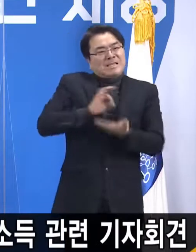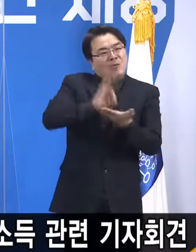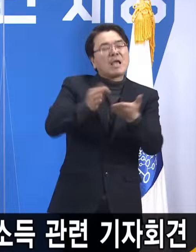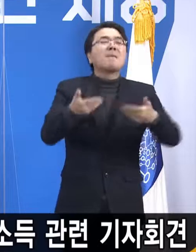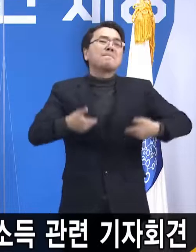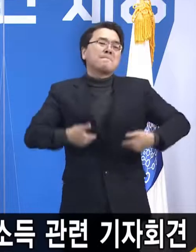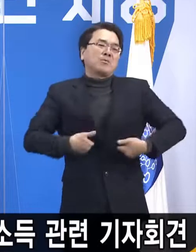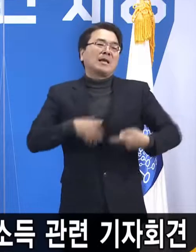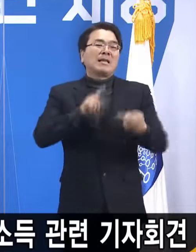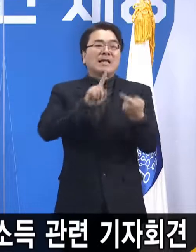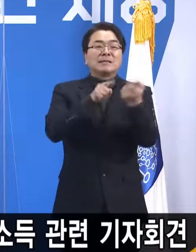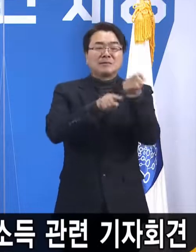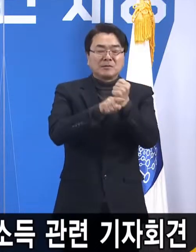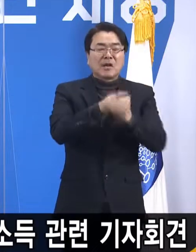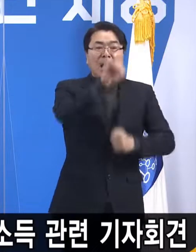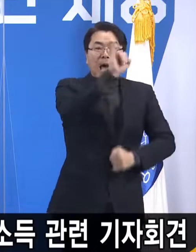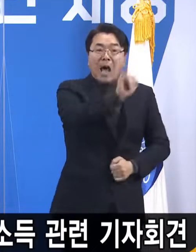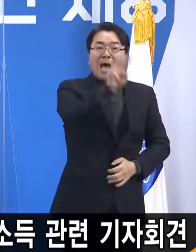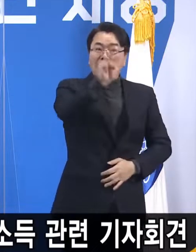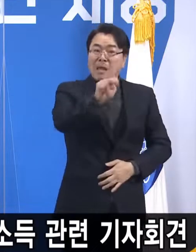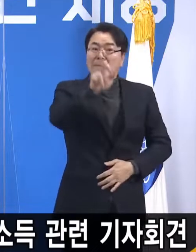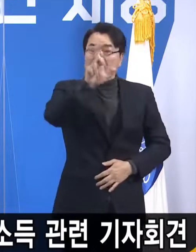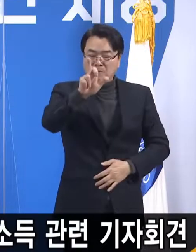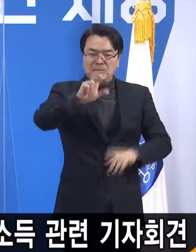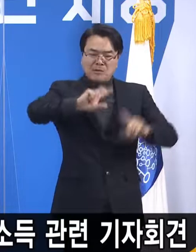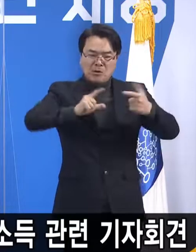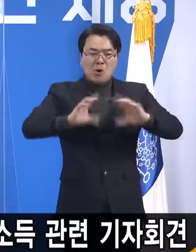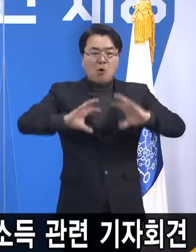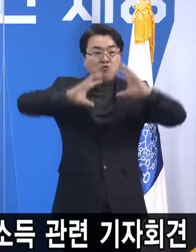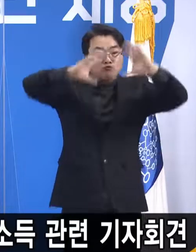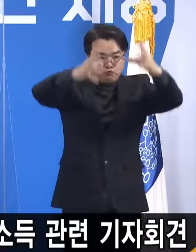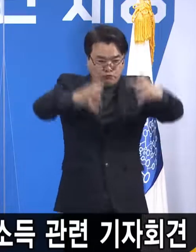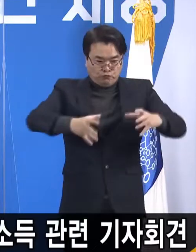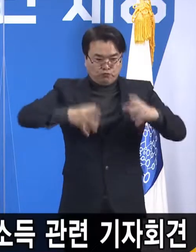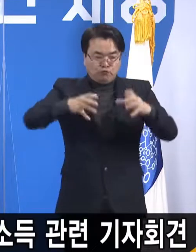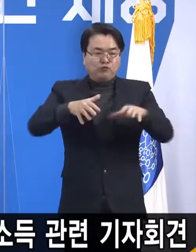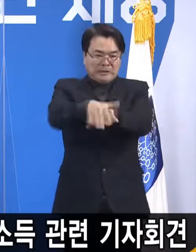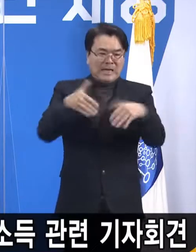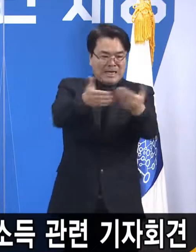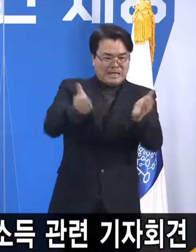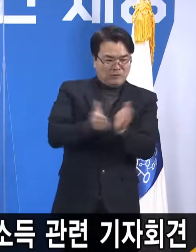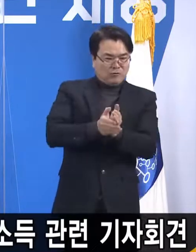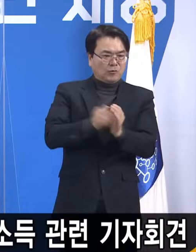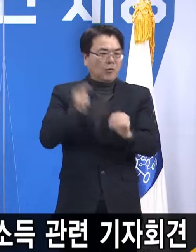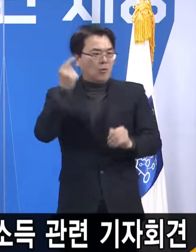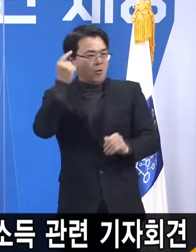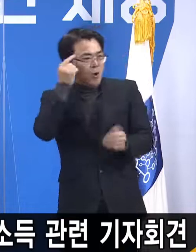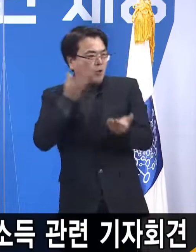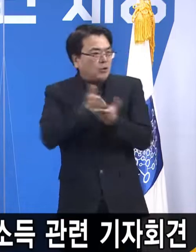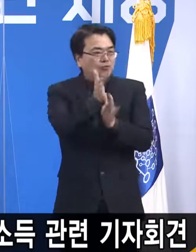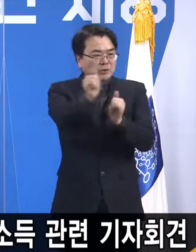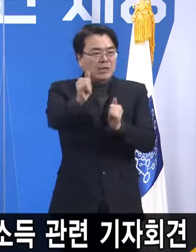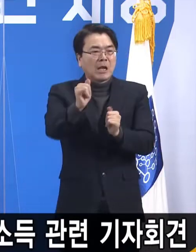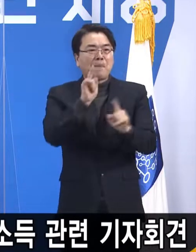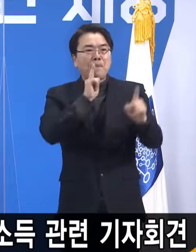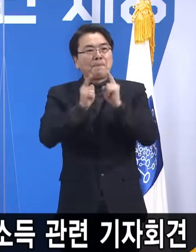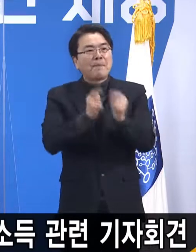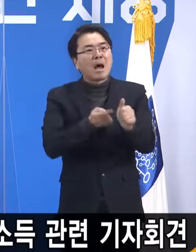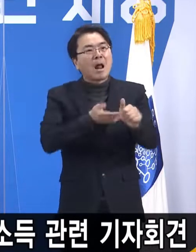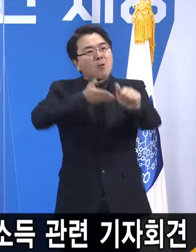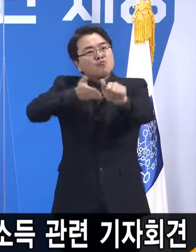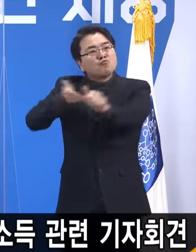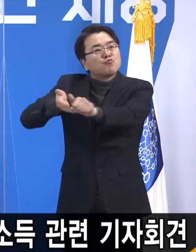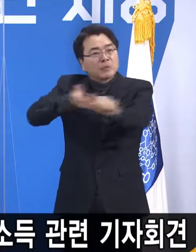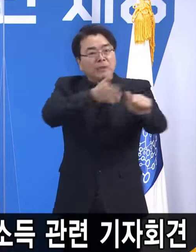IMF나 기타 국제 기구들, 그리고 세계 경제 석학들의 권고입니다. 또